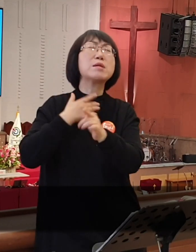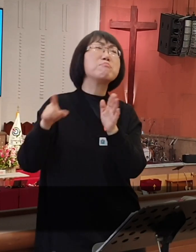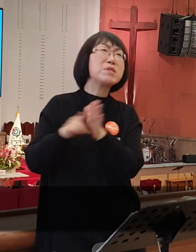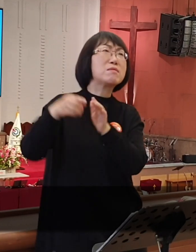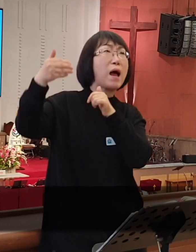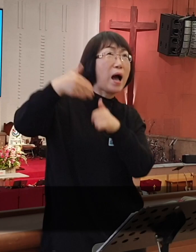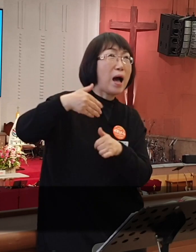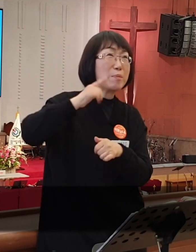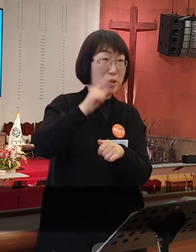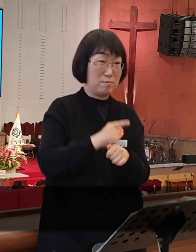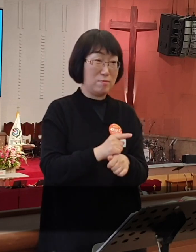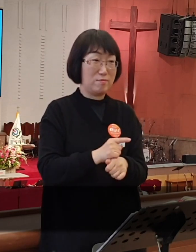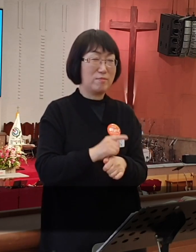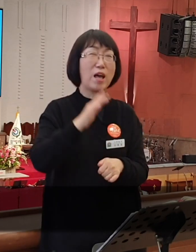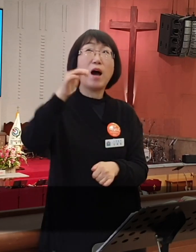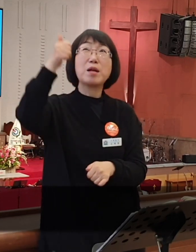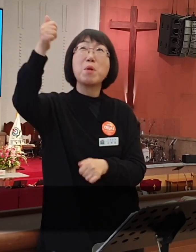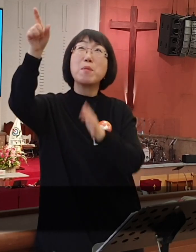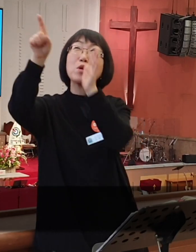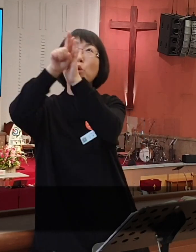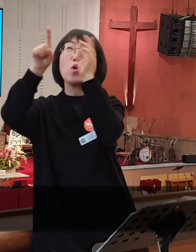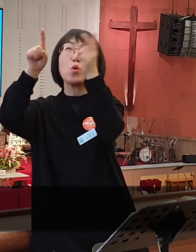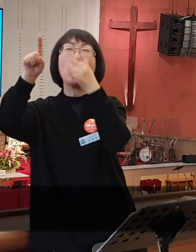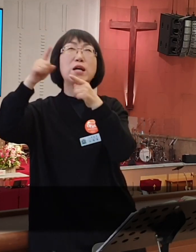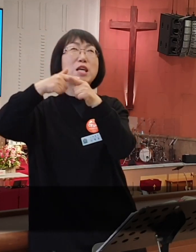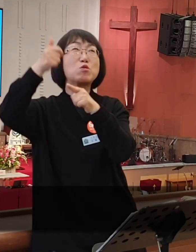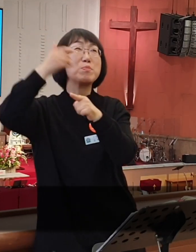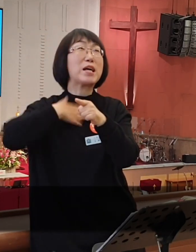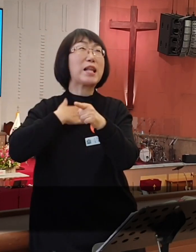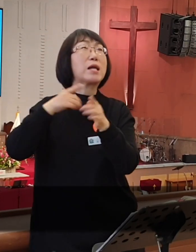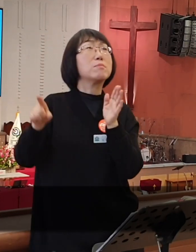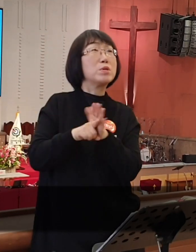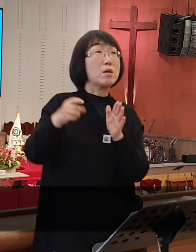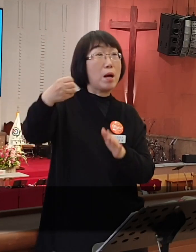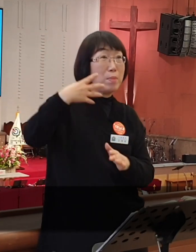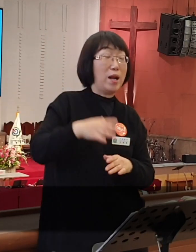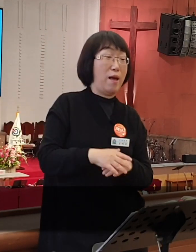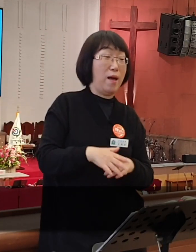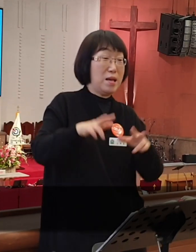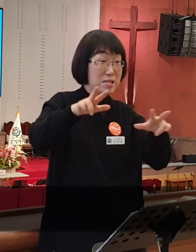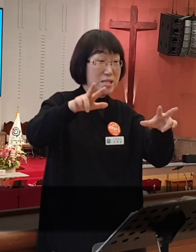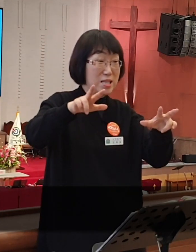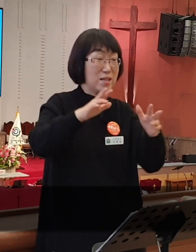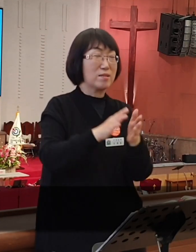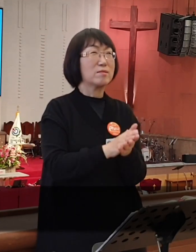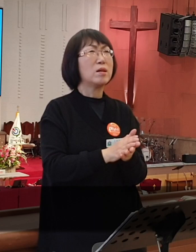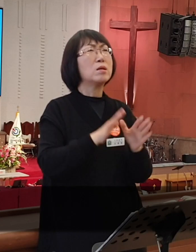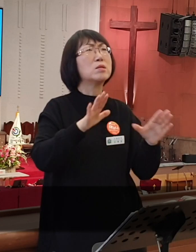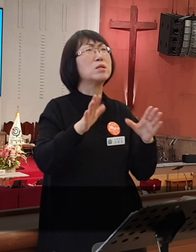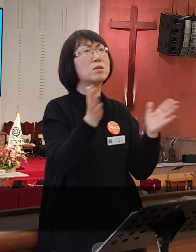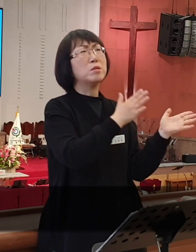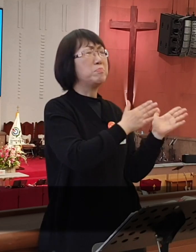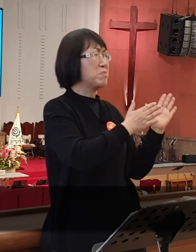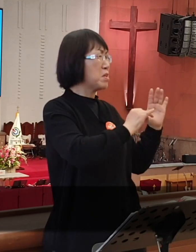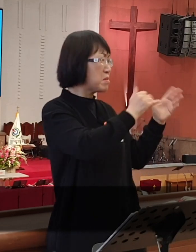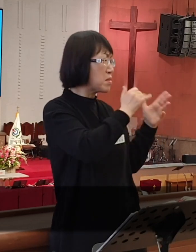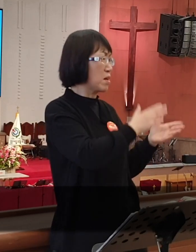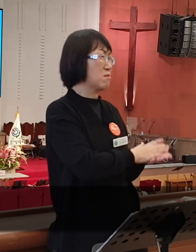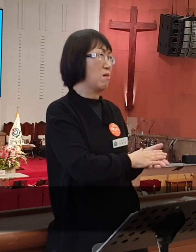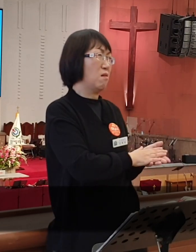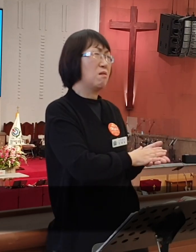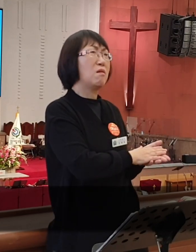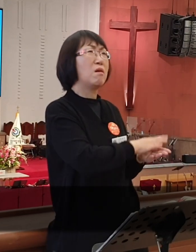믿으래요. 하나님을 믿어? 그러면 나를 믿으래요. 이건 얼마나 위험한 말입니까? 지금 이단들이 하는 식이 이런 식이에요. 하나님 믿어?